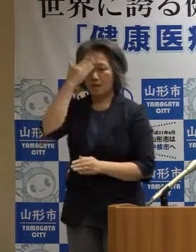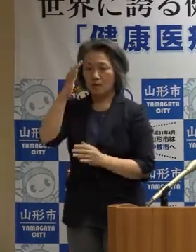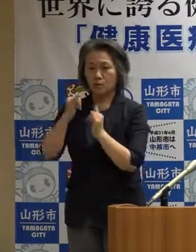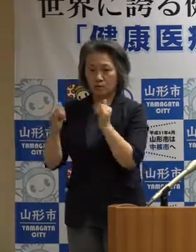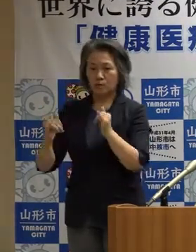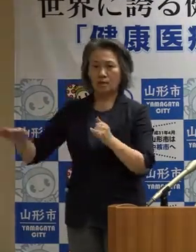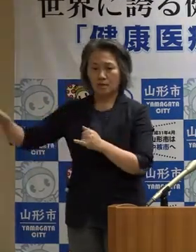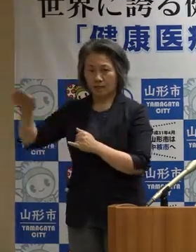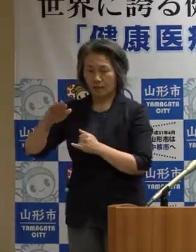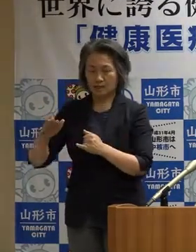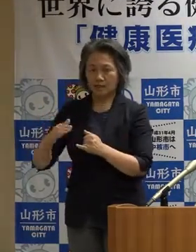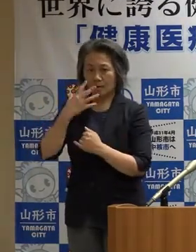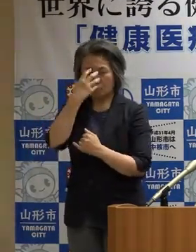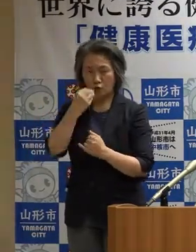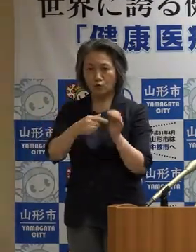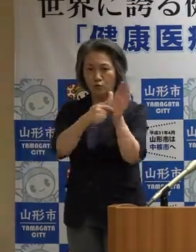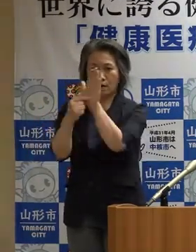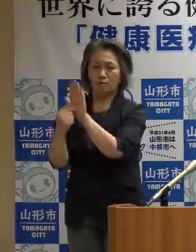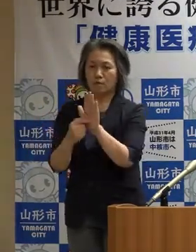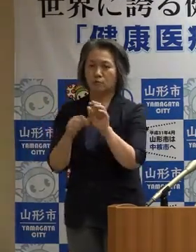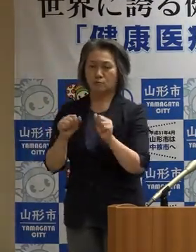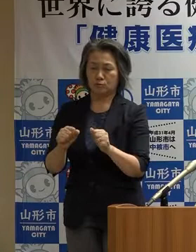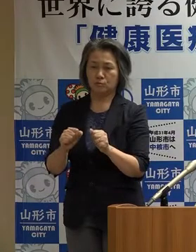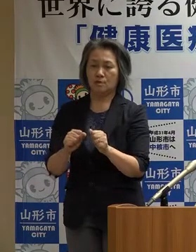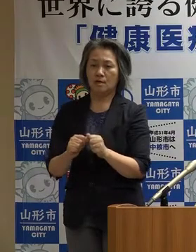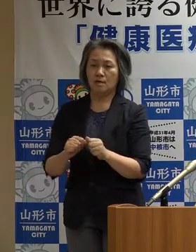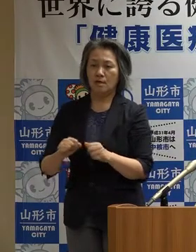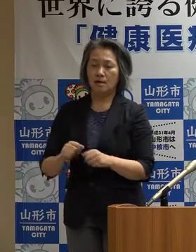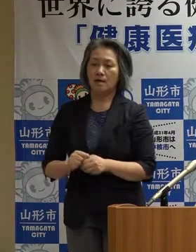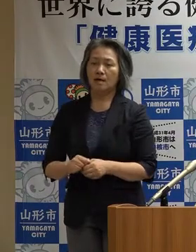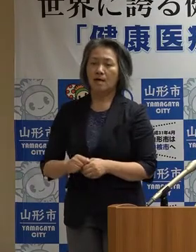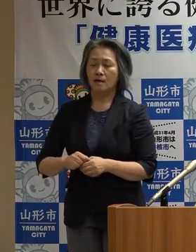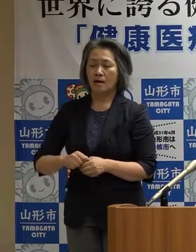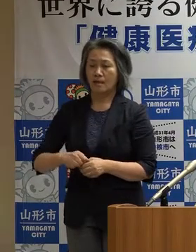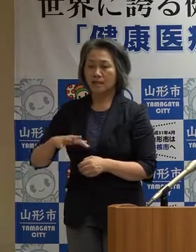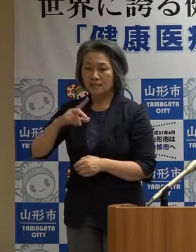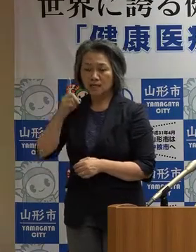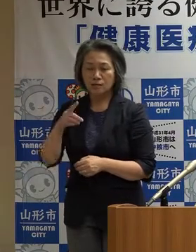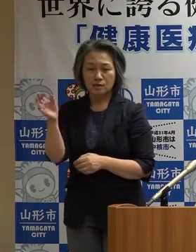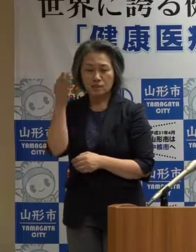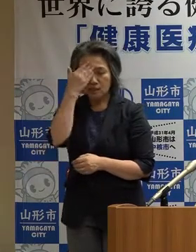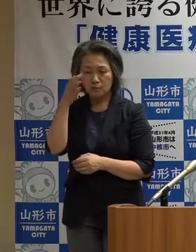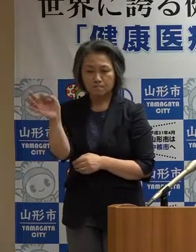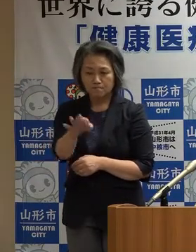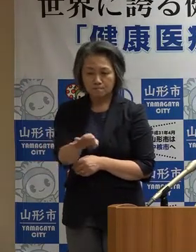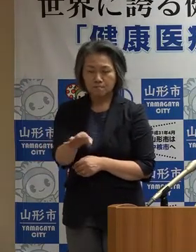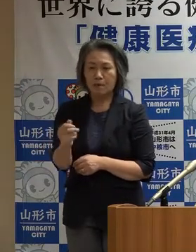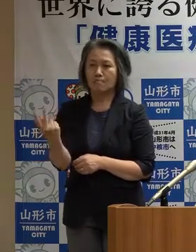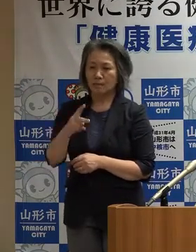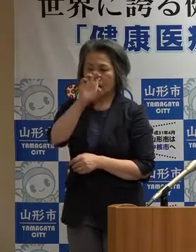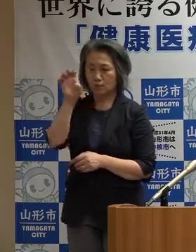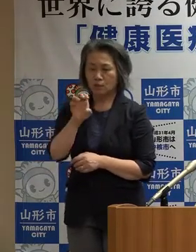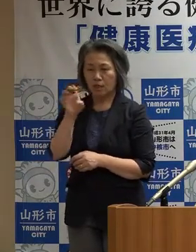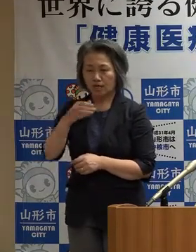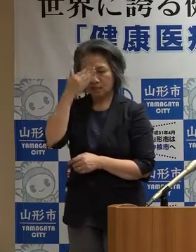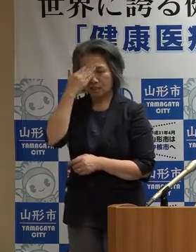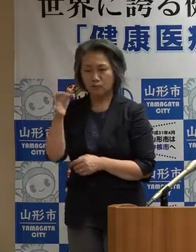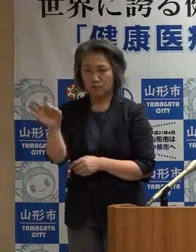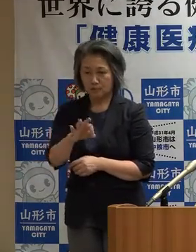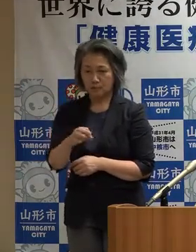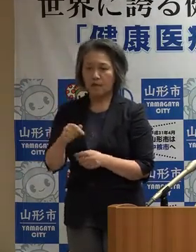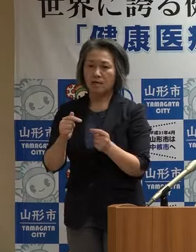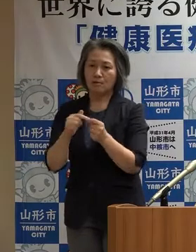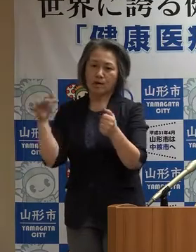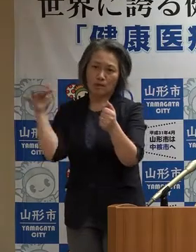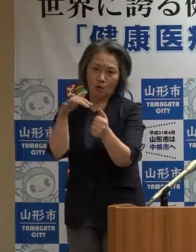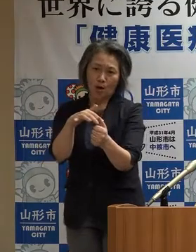してその魅力を PR することで初めて寄付をいただいた寄付者からリピーターへ、そして山形ファンへと山